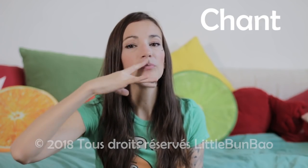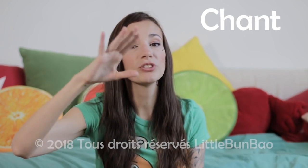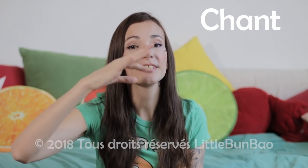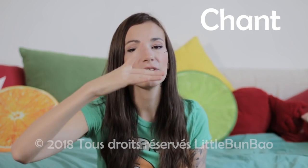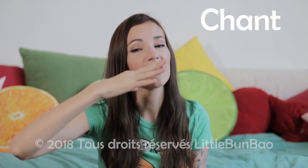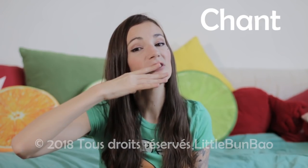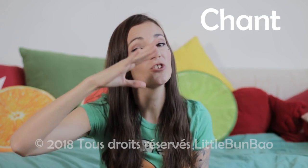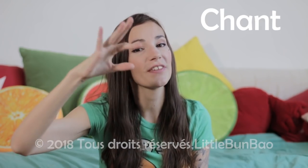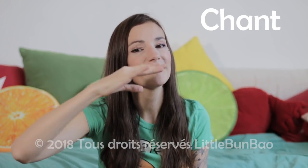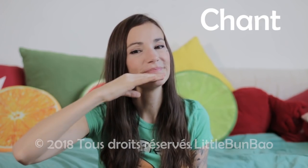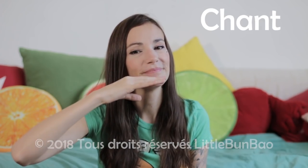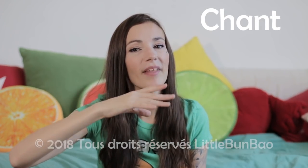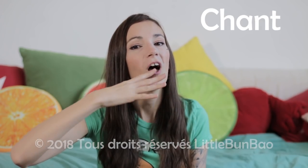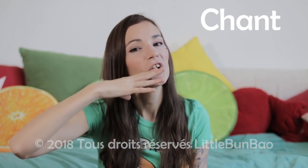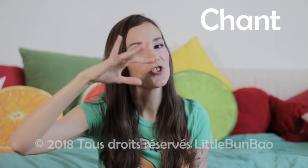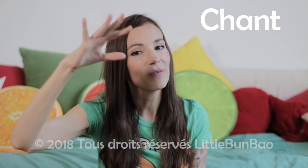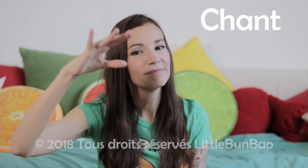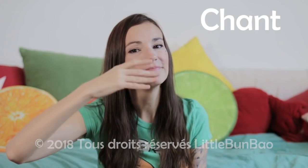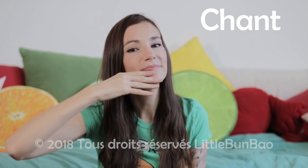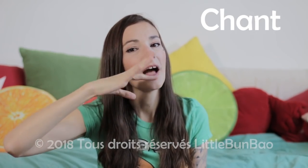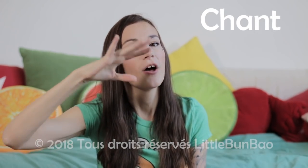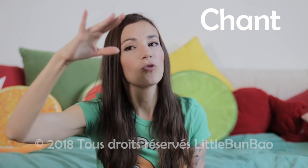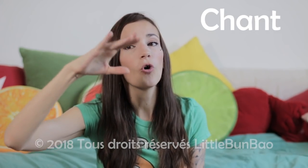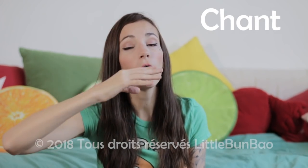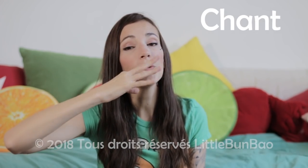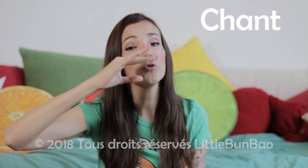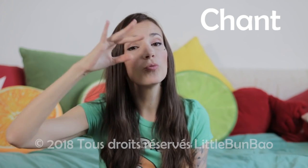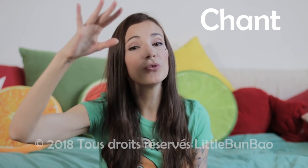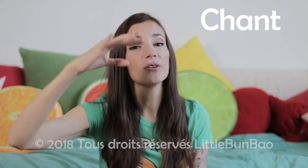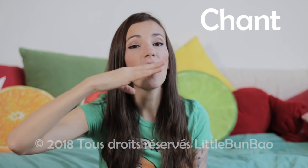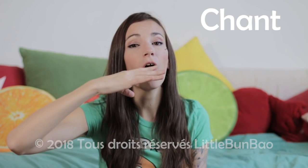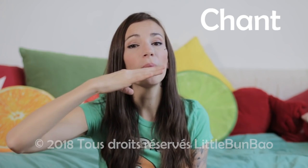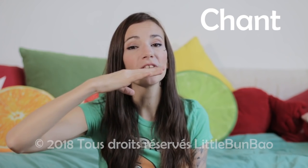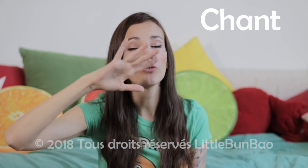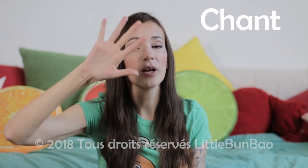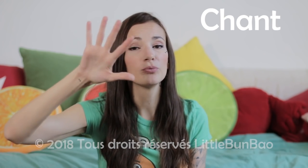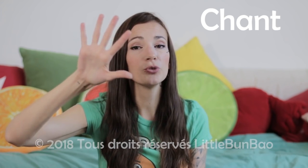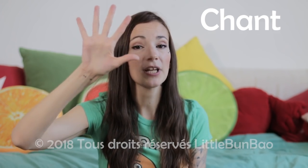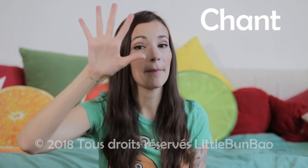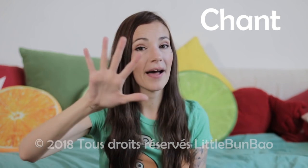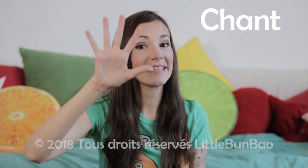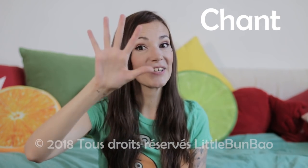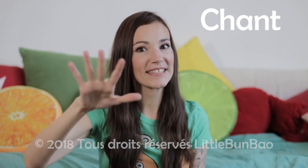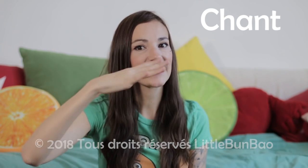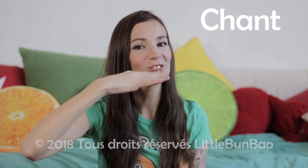bouche et qui reviennent. Chanter. Chant. Donc on remue le bout des doigts en partant de la bouche, la main est en 5.